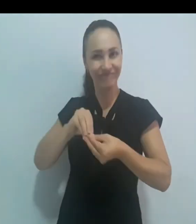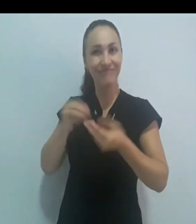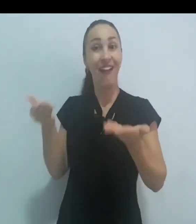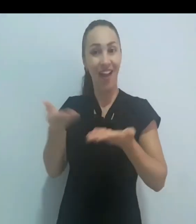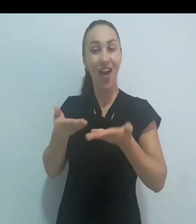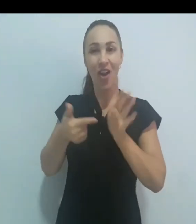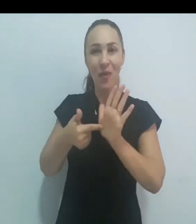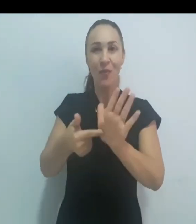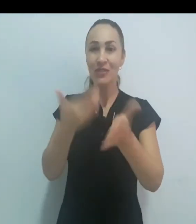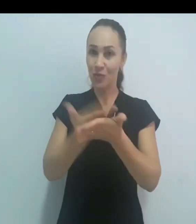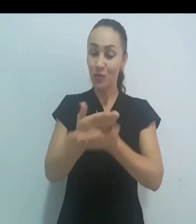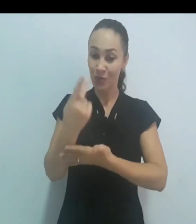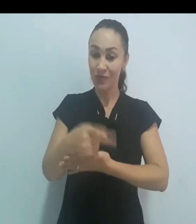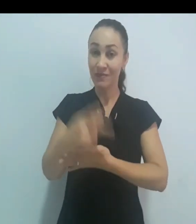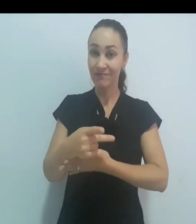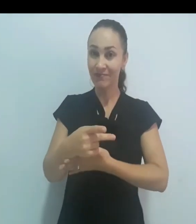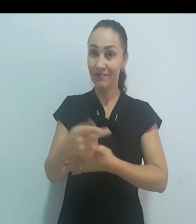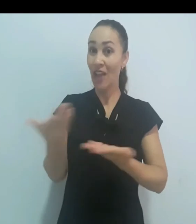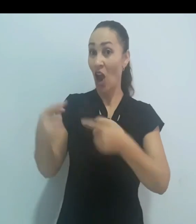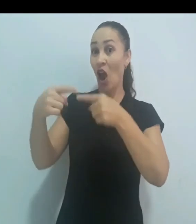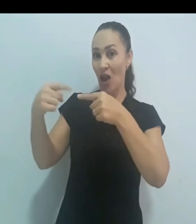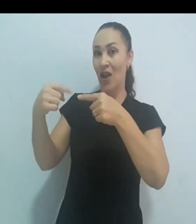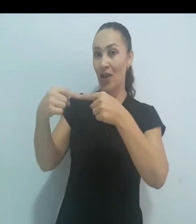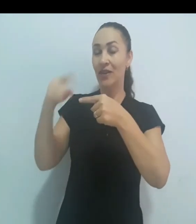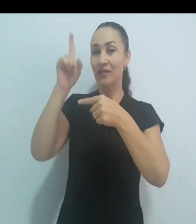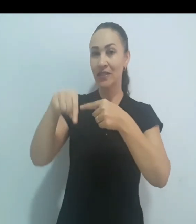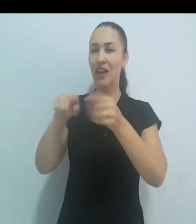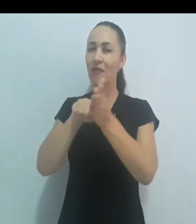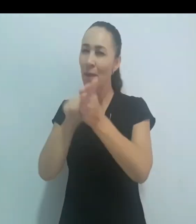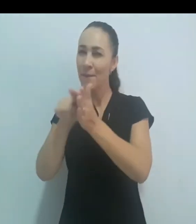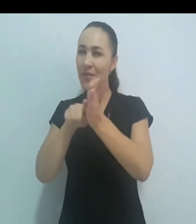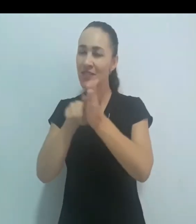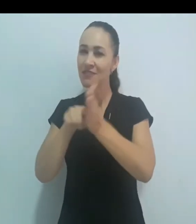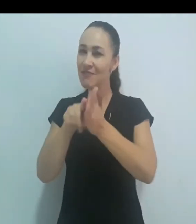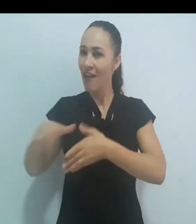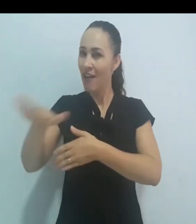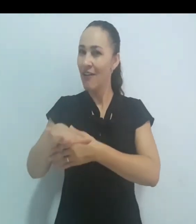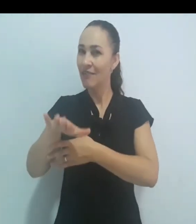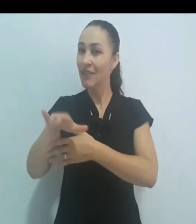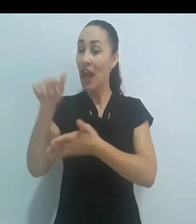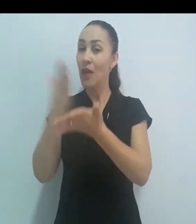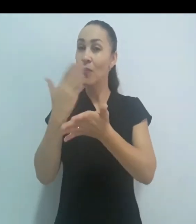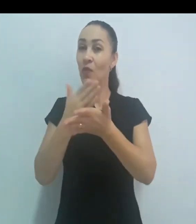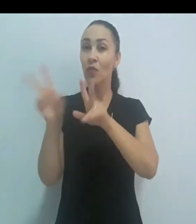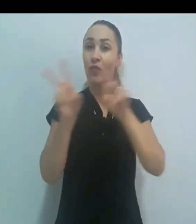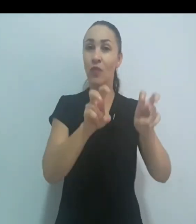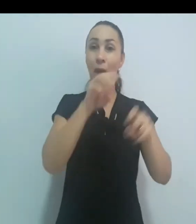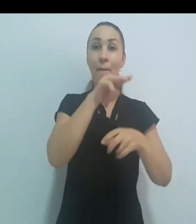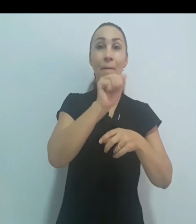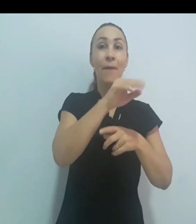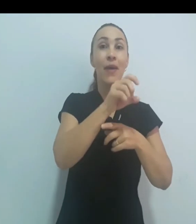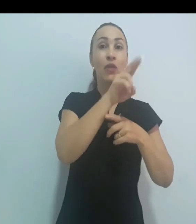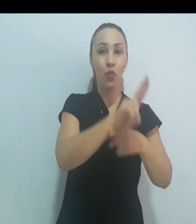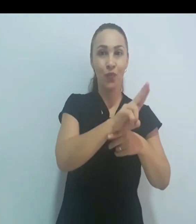estou trazendo aqui, né, para os estudos, que inclusive a Rosana está pesquisando, né, que tem um livro